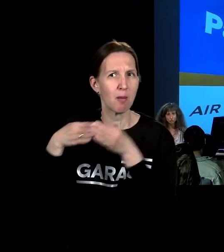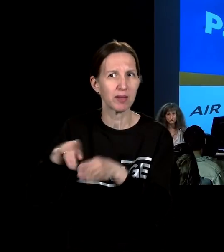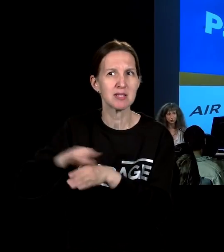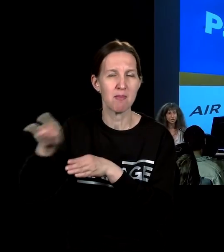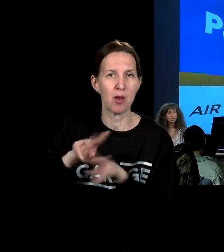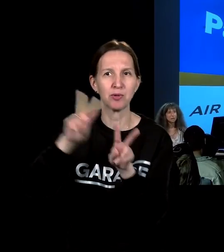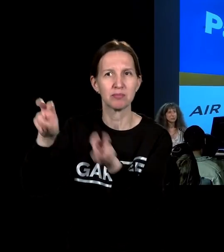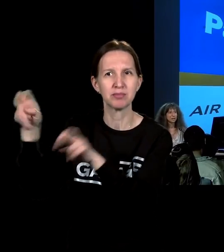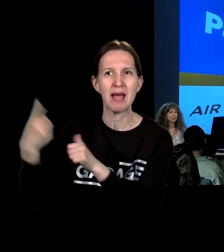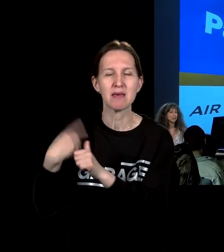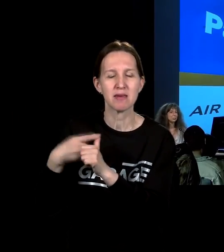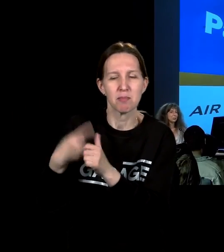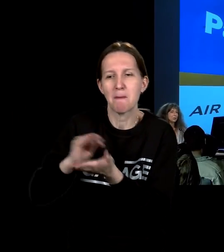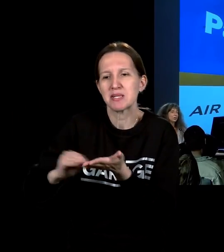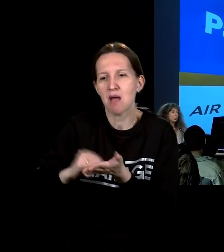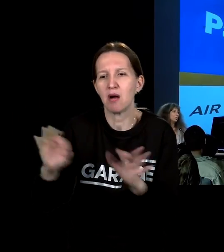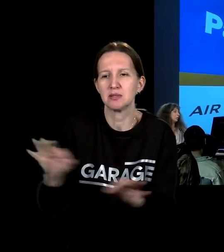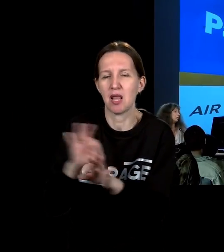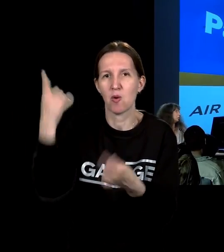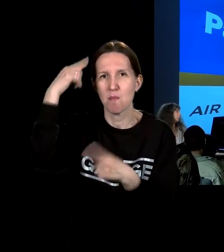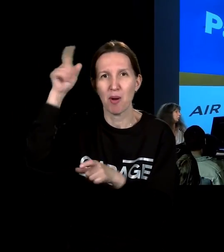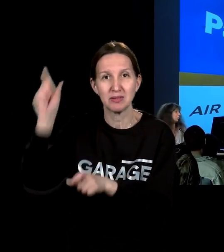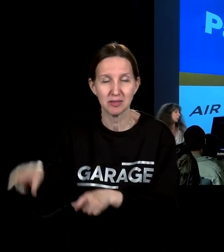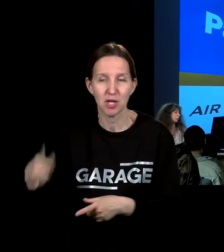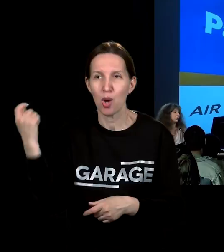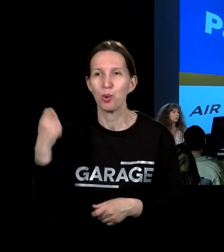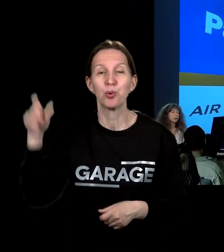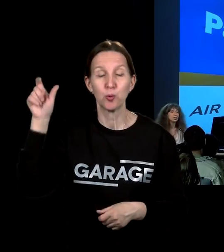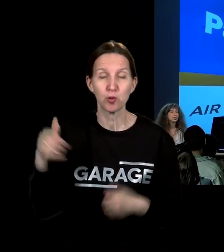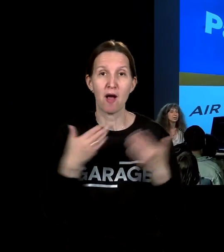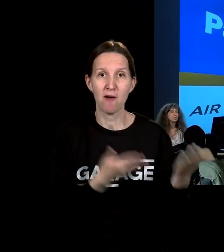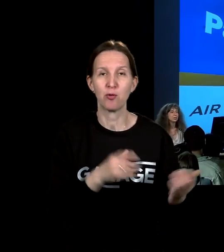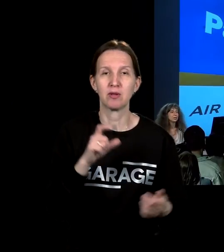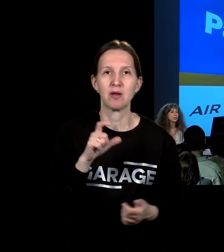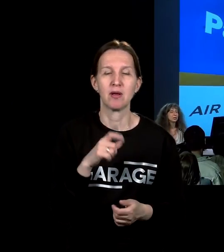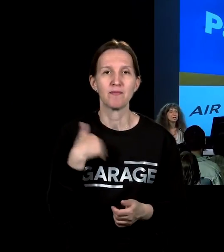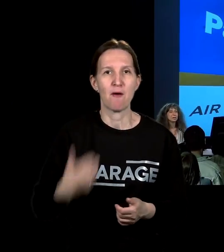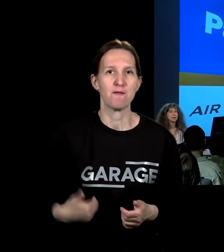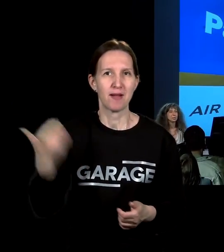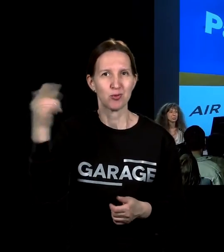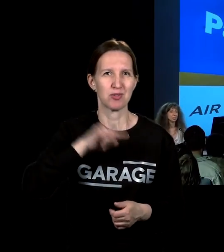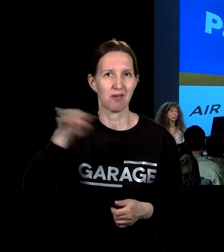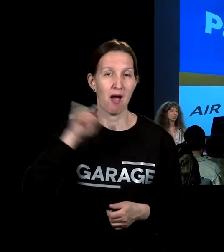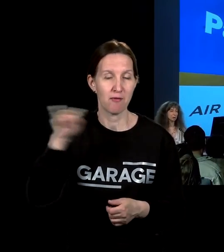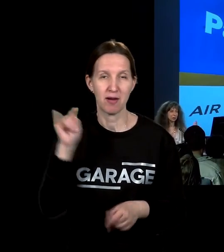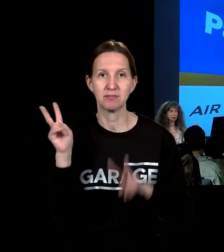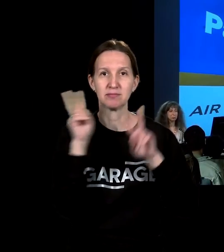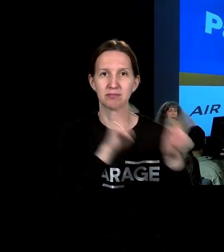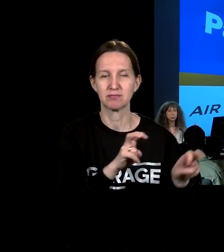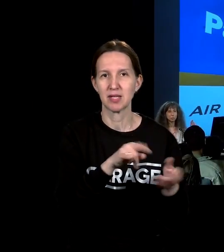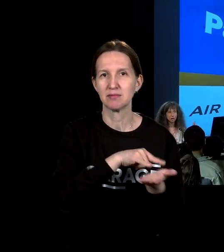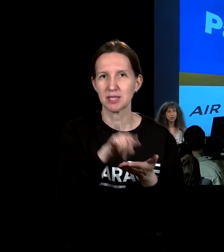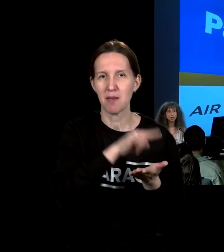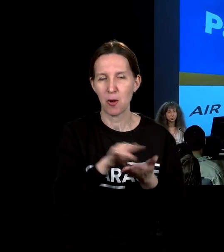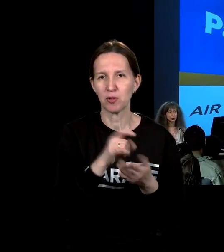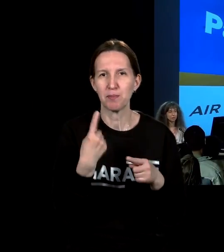художников, писателей и композиторов. Вот Air France KLM, да, назвали, видимо, какая-то там помощь